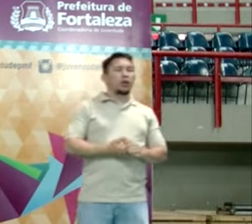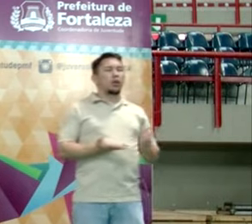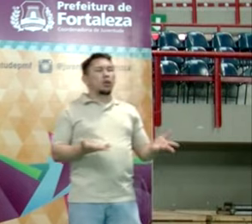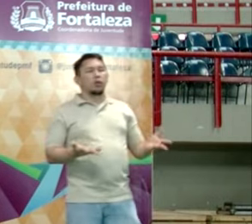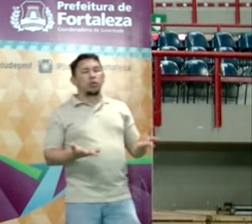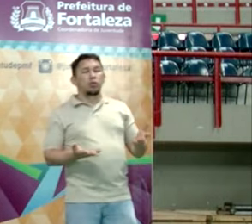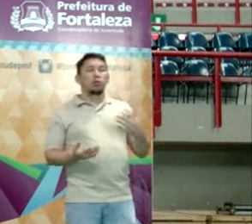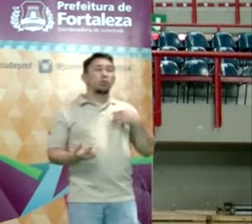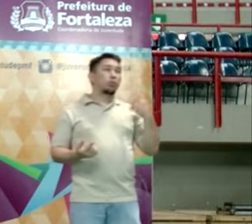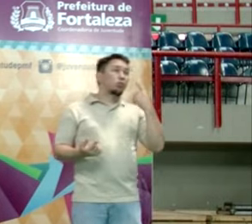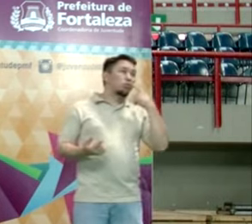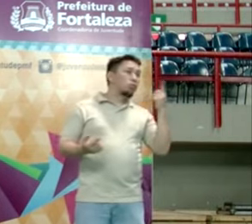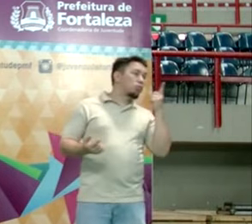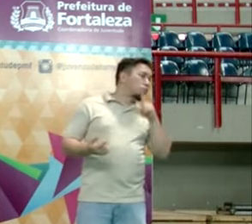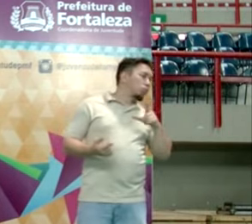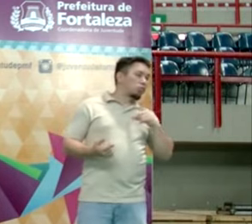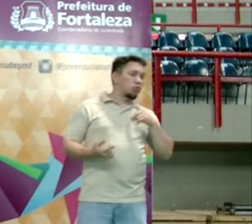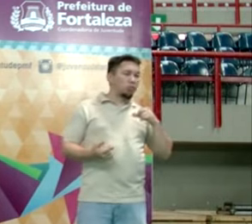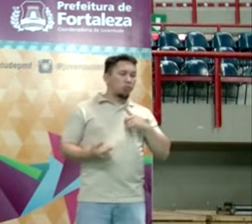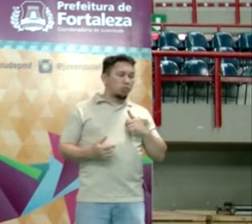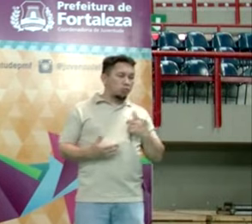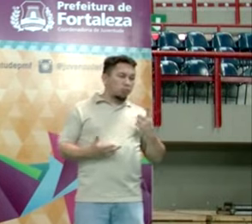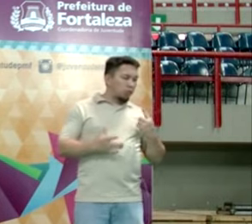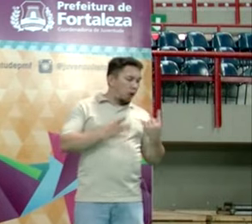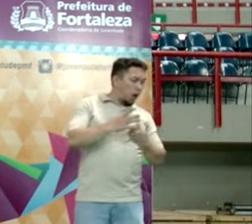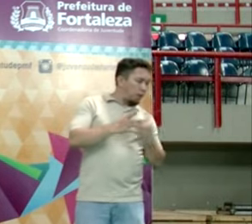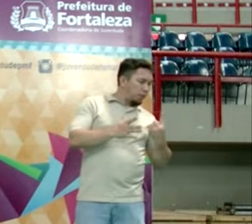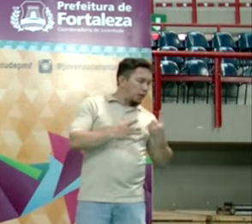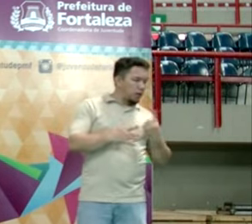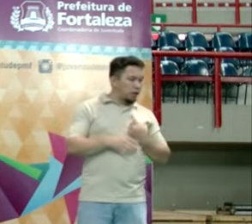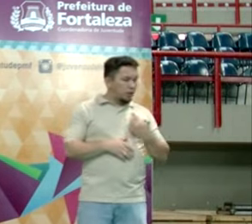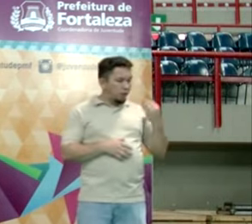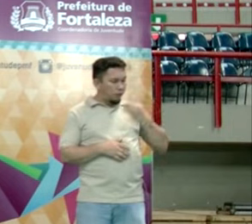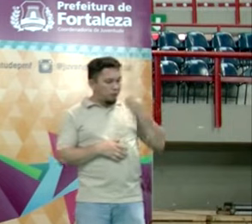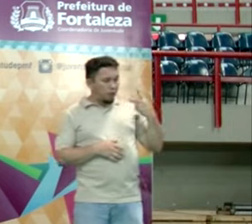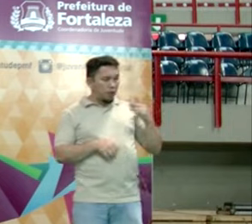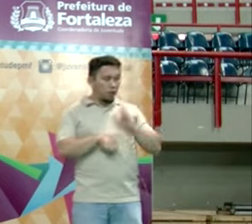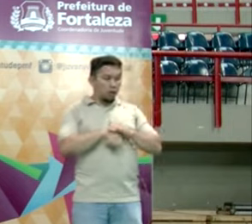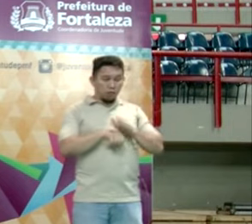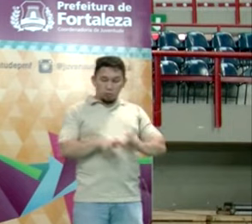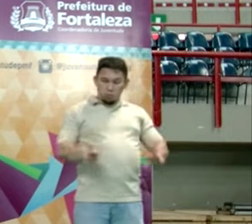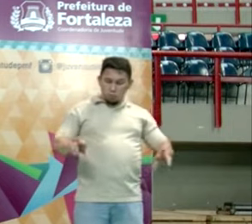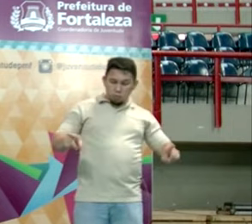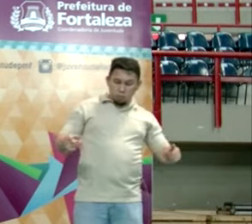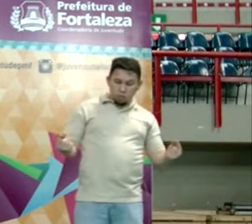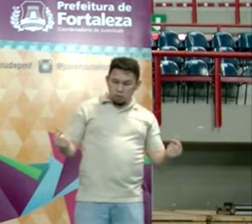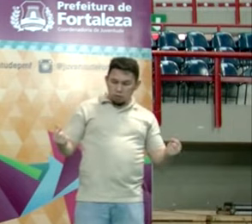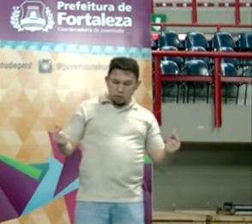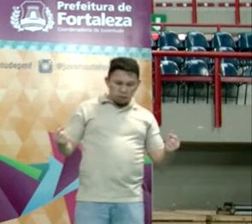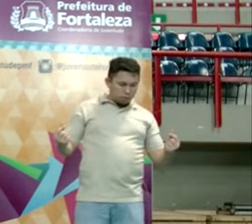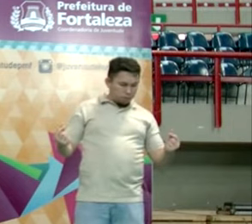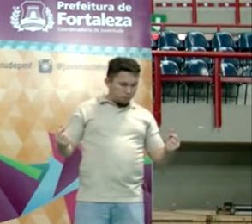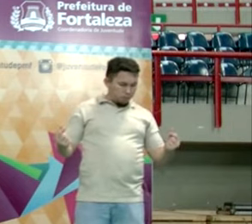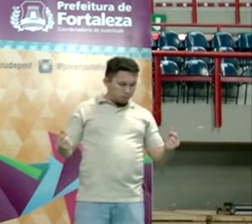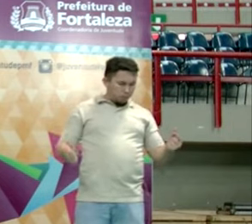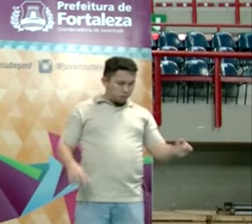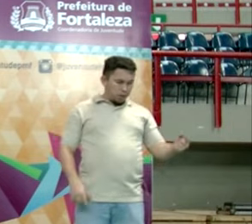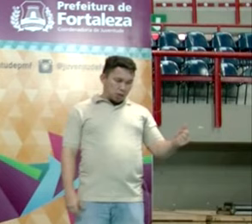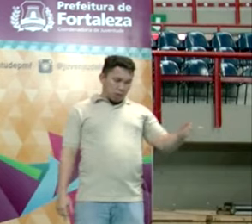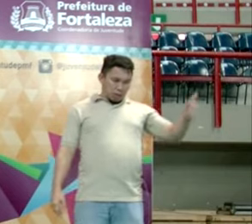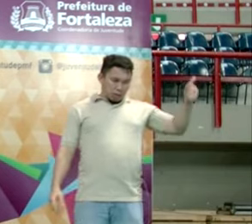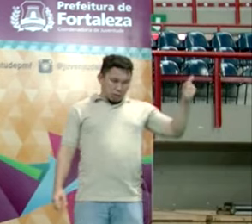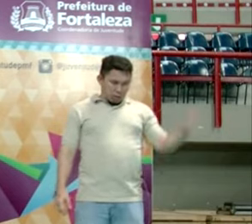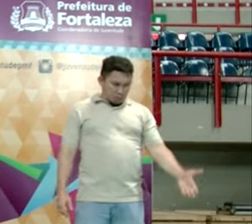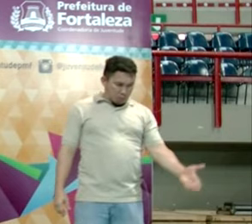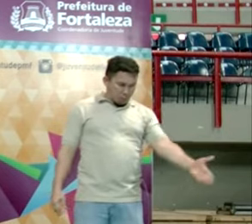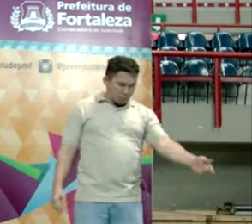só poderá pegar uma máquina menos eficiente? Quando existir uma grande diferença de preço, né? Se for muito legal